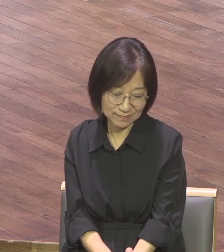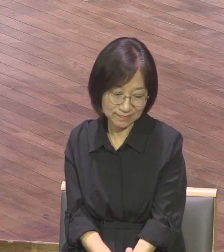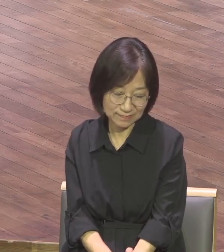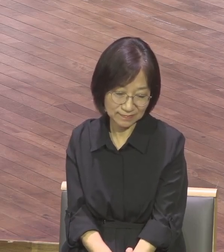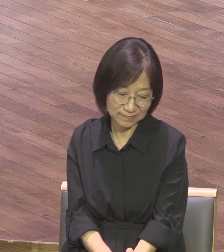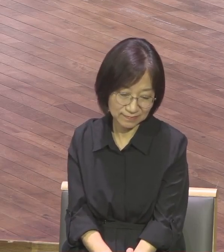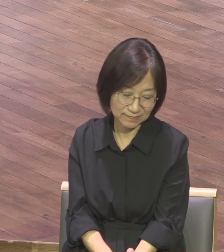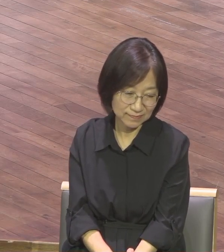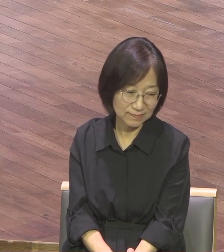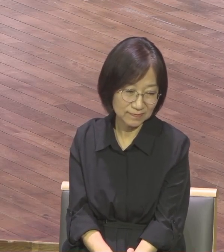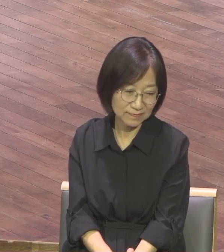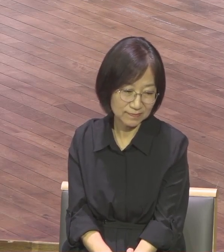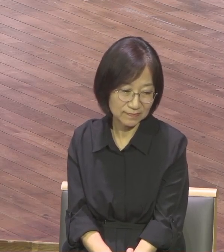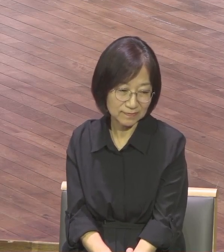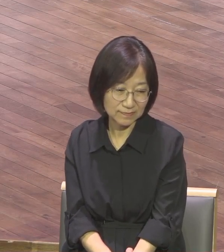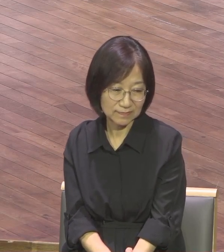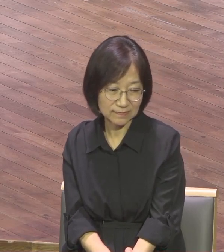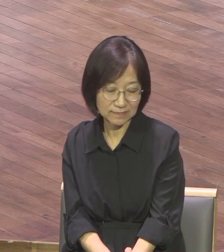하나님께서